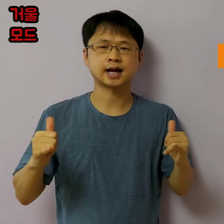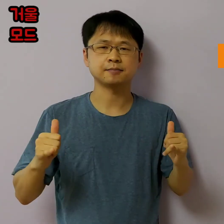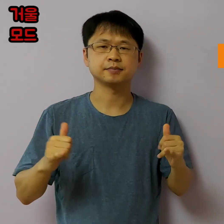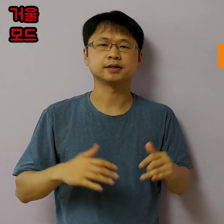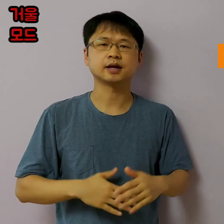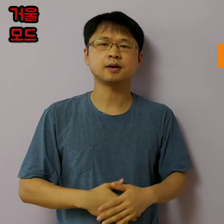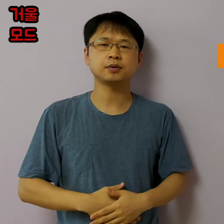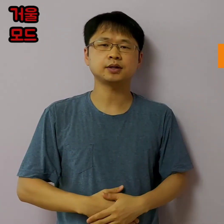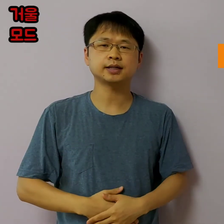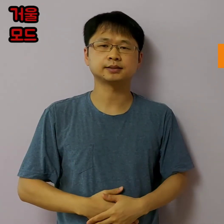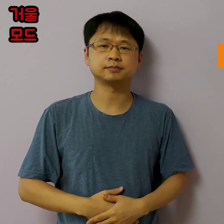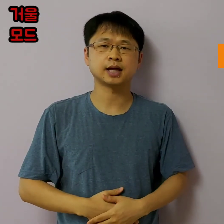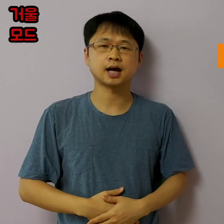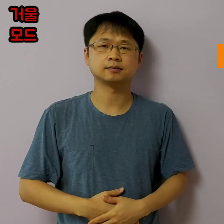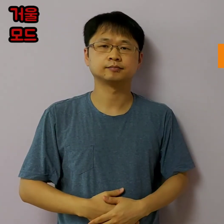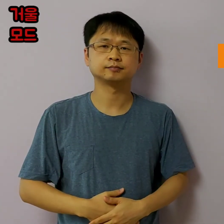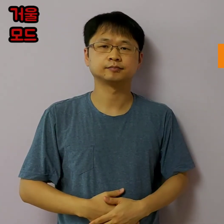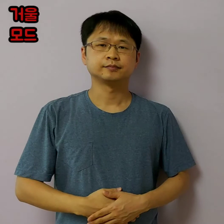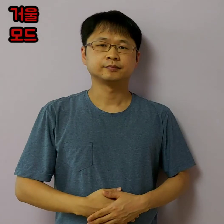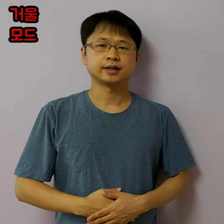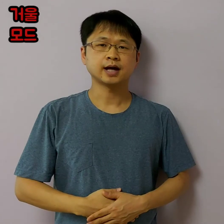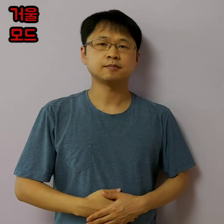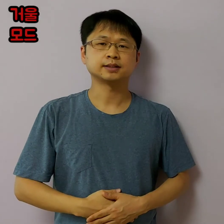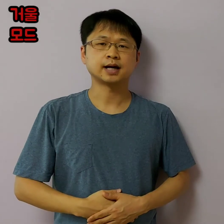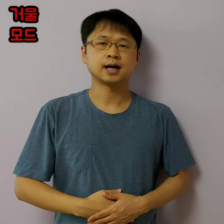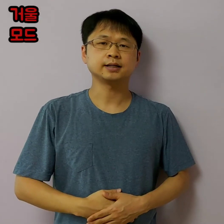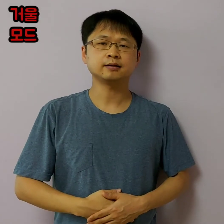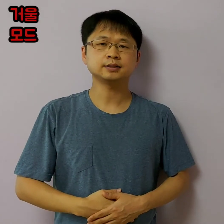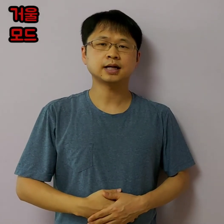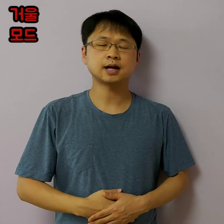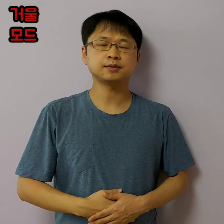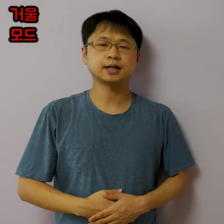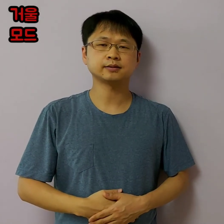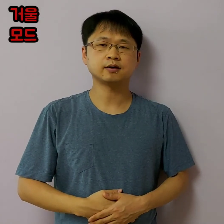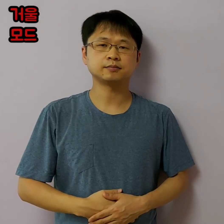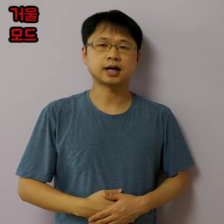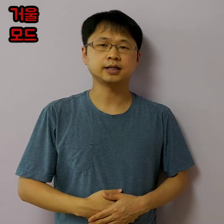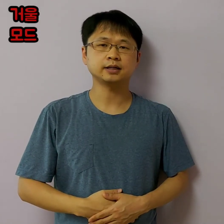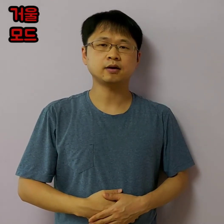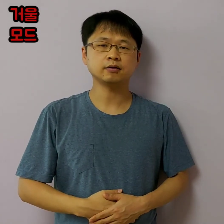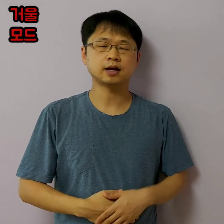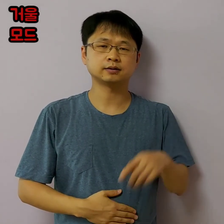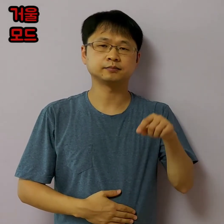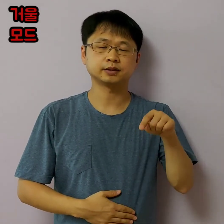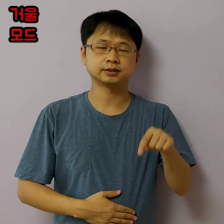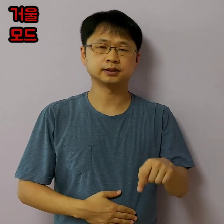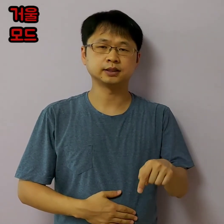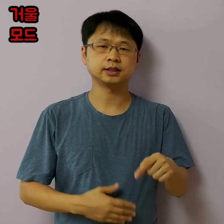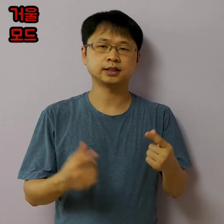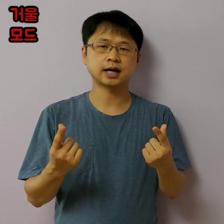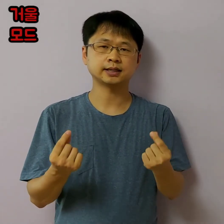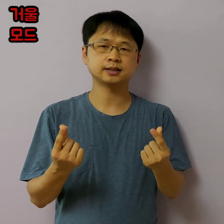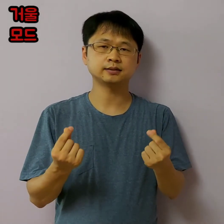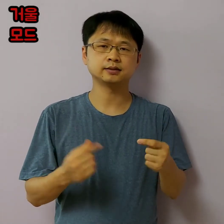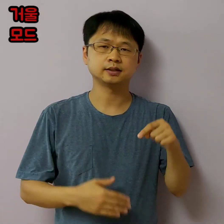사람 이렇게 표현하였습니다. 네, 다음 가사 이런 사람이라서입니다. 이런 하는 것은 이 같은